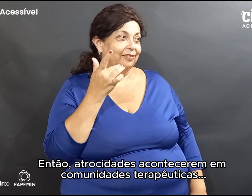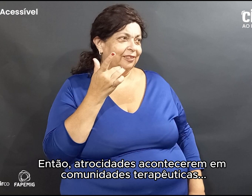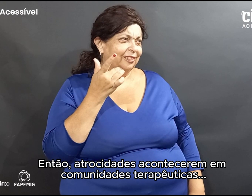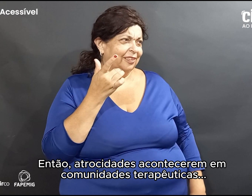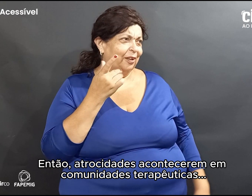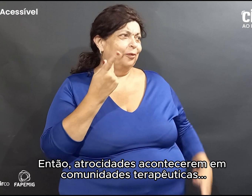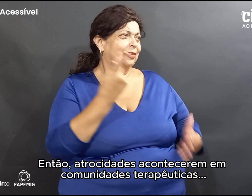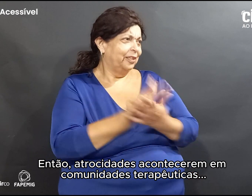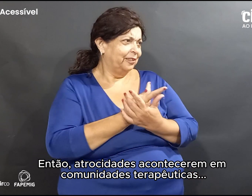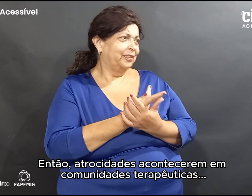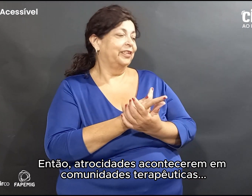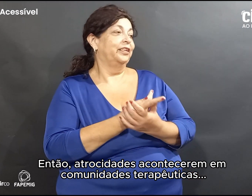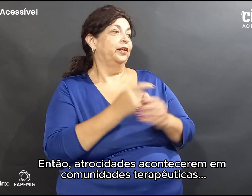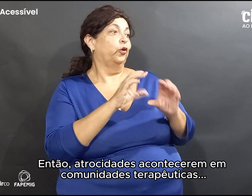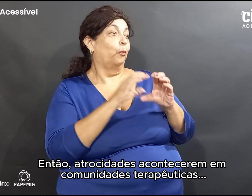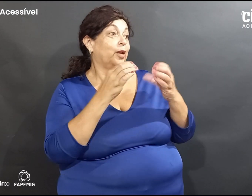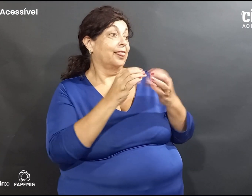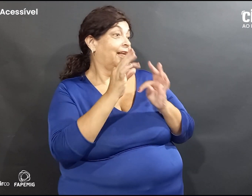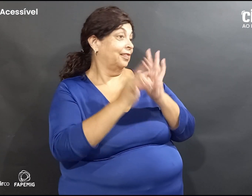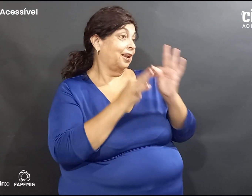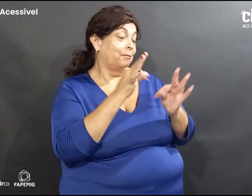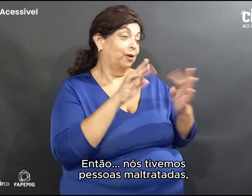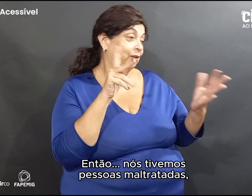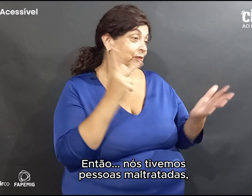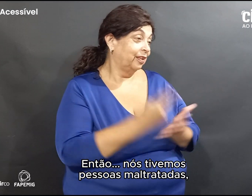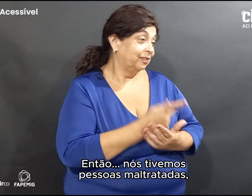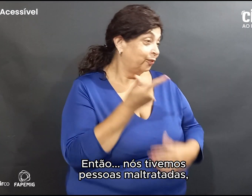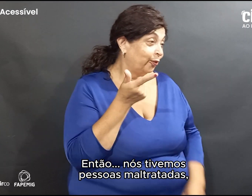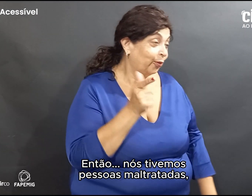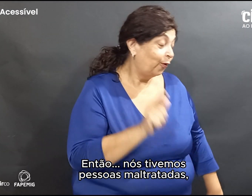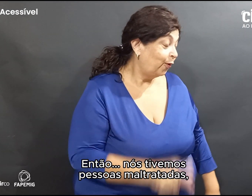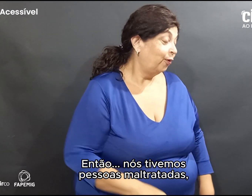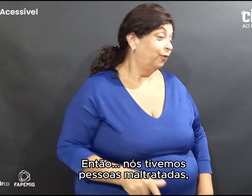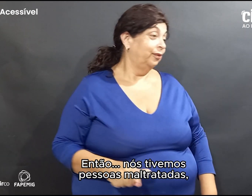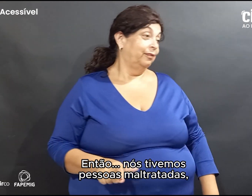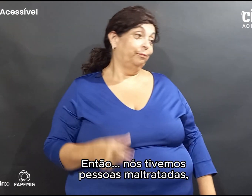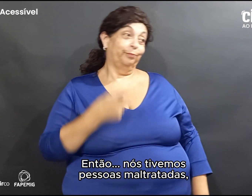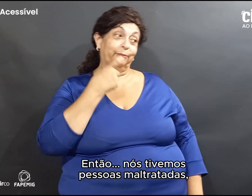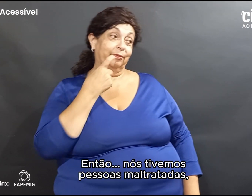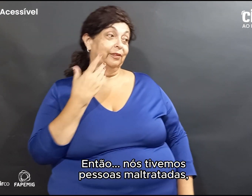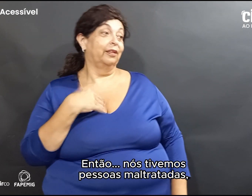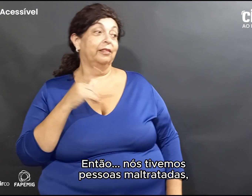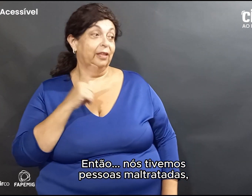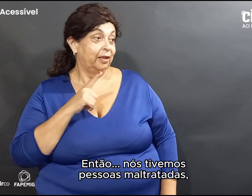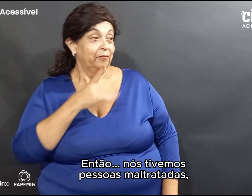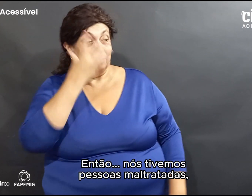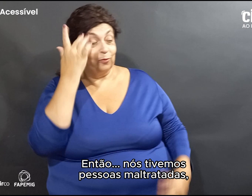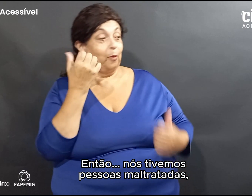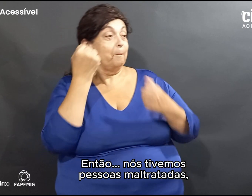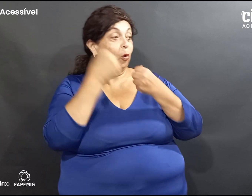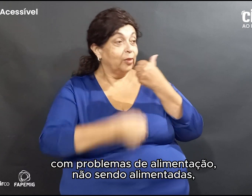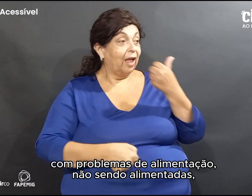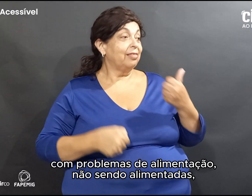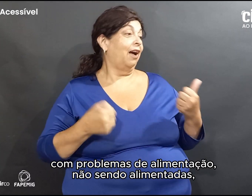comunidades terapêuticas, né? Então, nós tivemos pessoas aí maltratadas, com problemas,